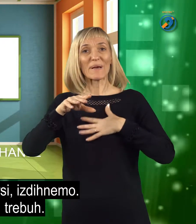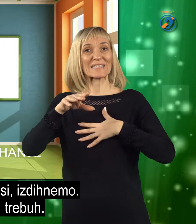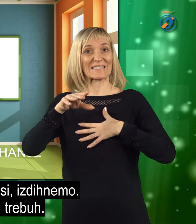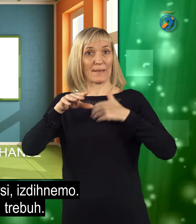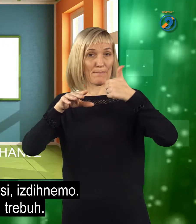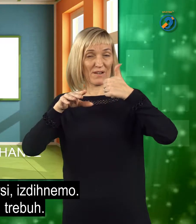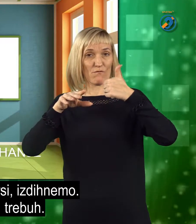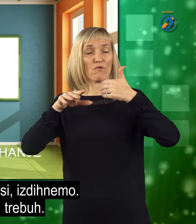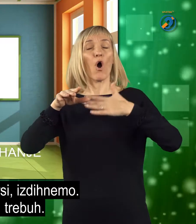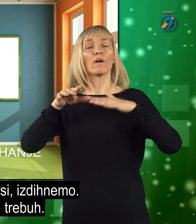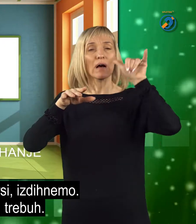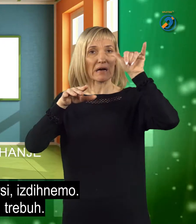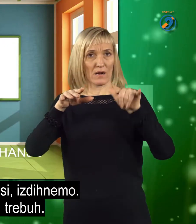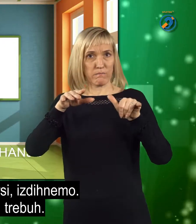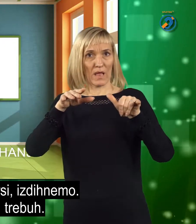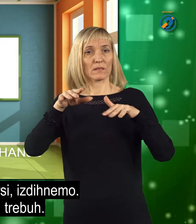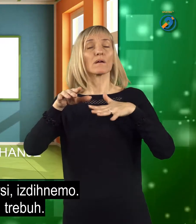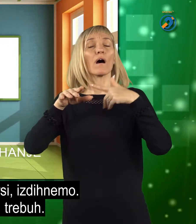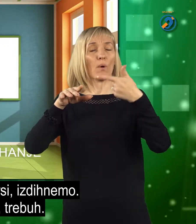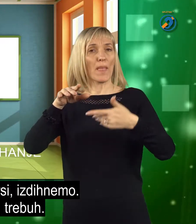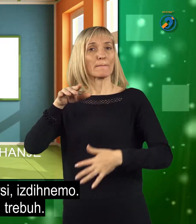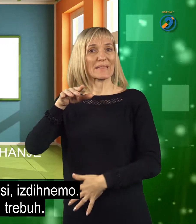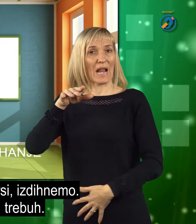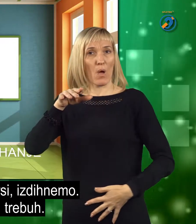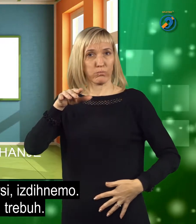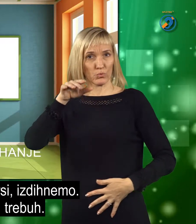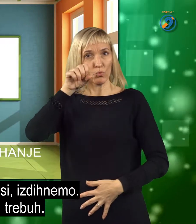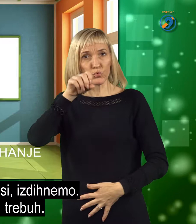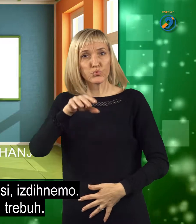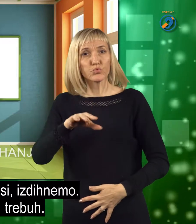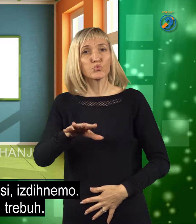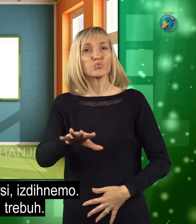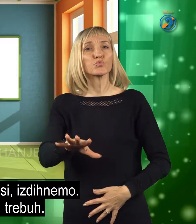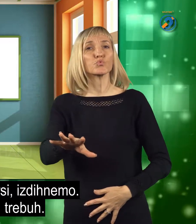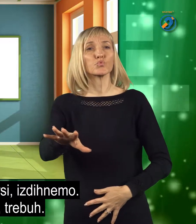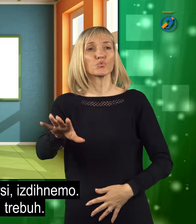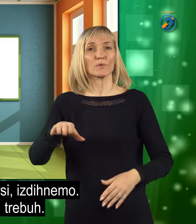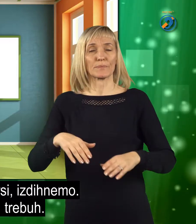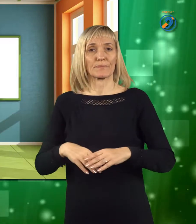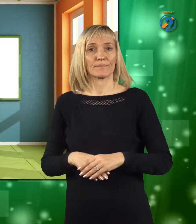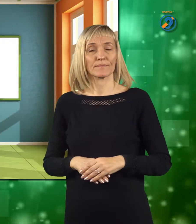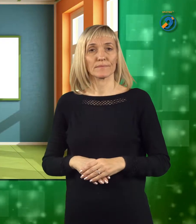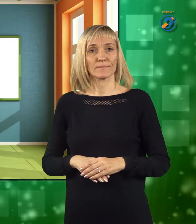izdihnemo. Prsi, hrbet, trebuh,